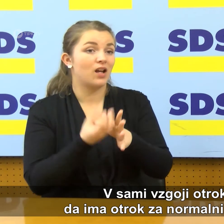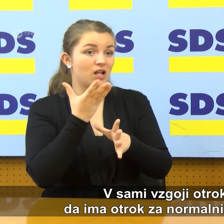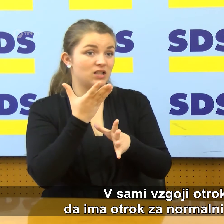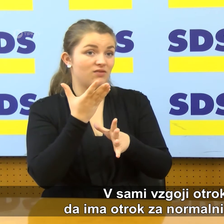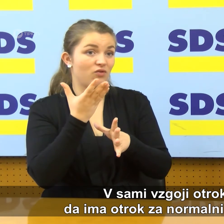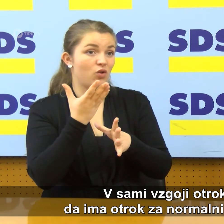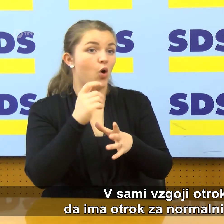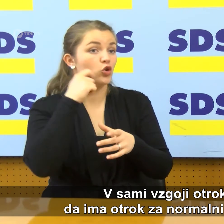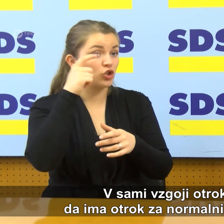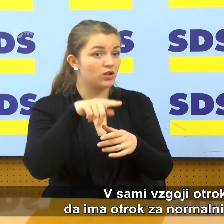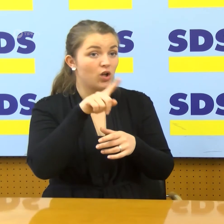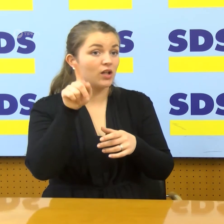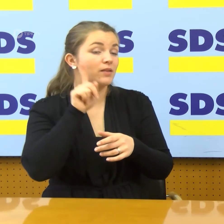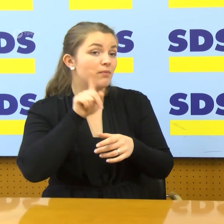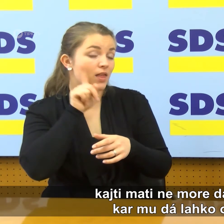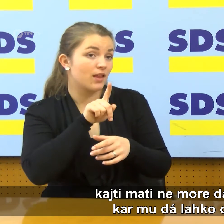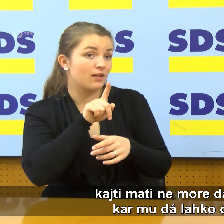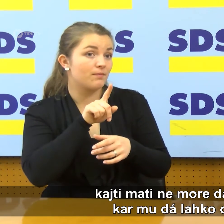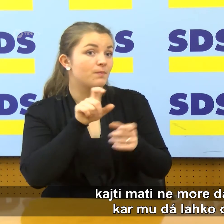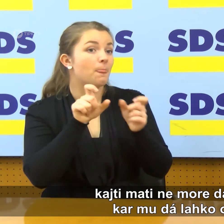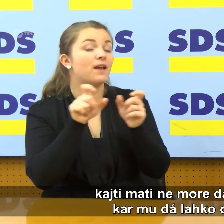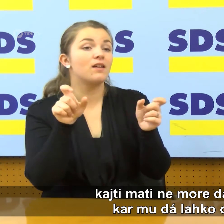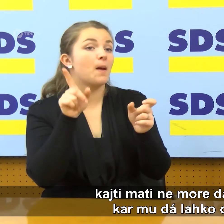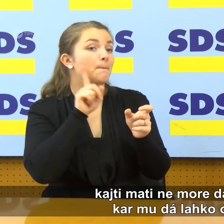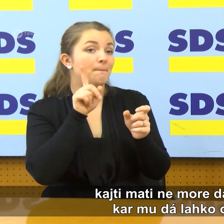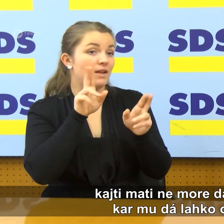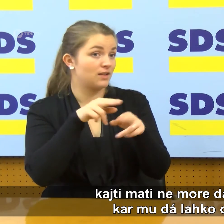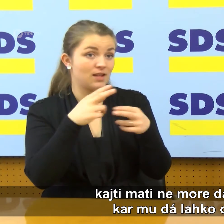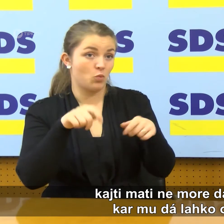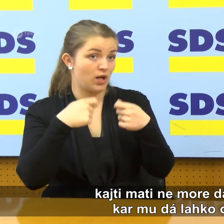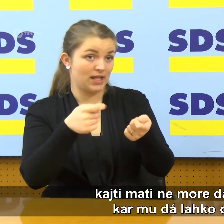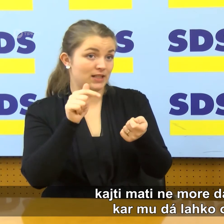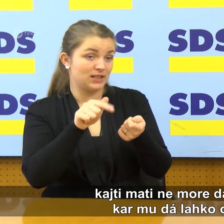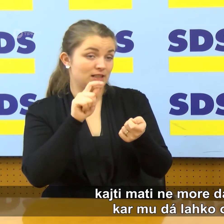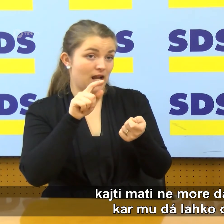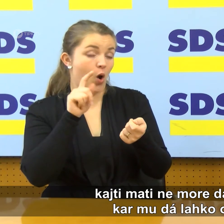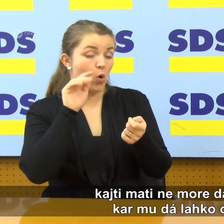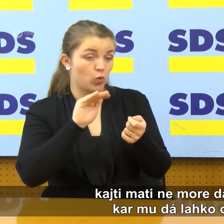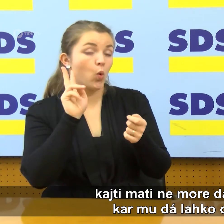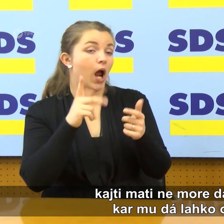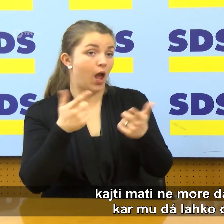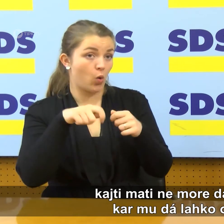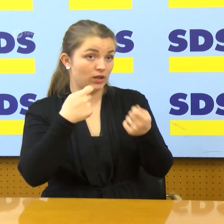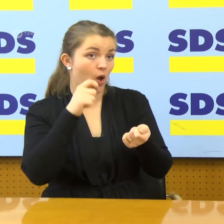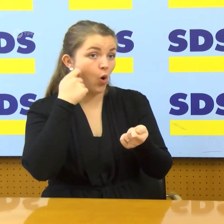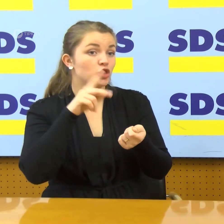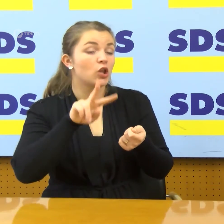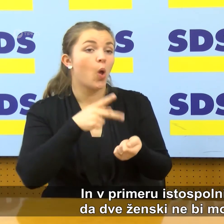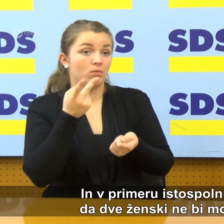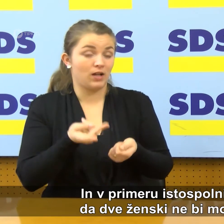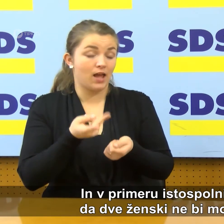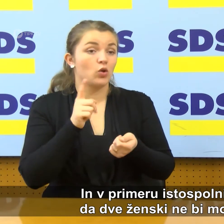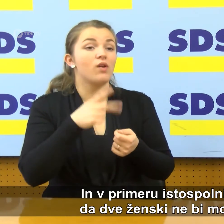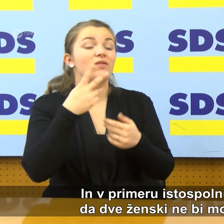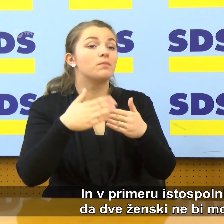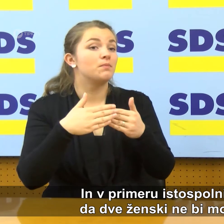razvoj očeta in mater. Kajti mati ne more dati tistega otroku, kar lahko da oče in obratno.